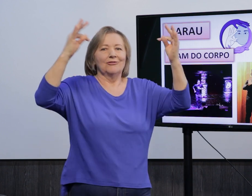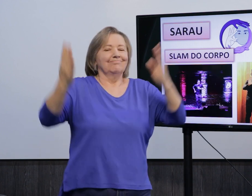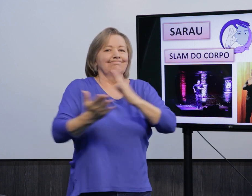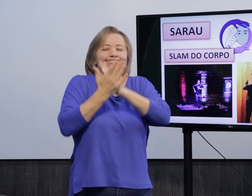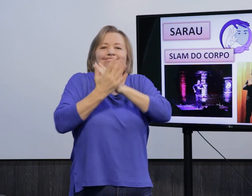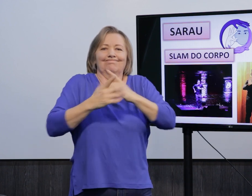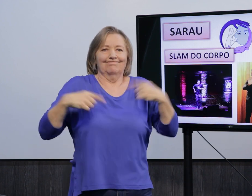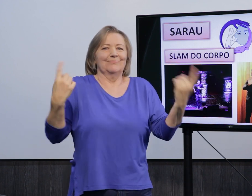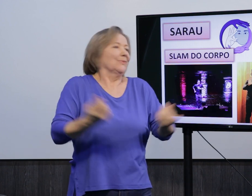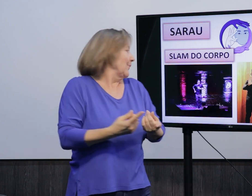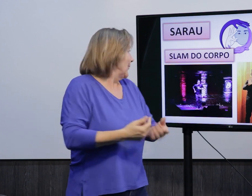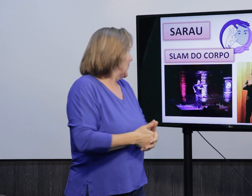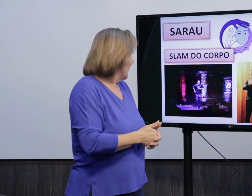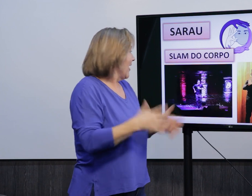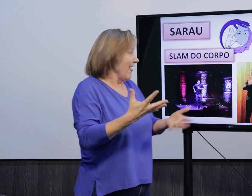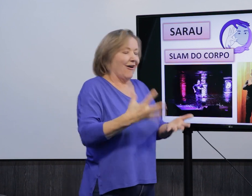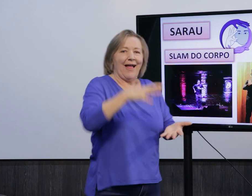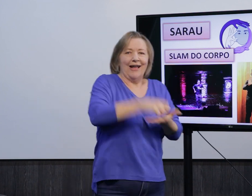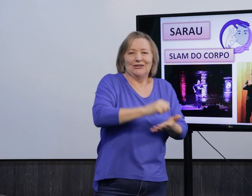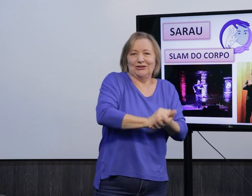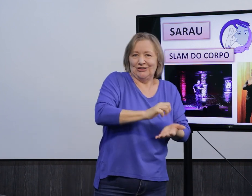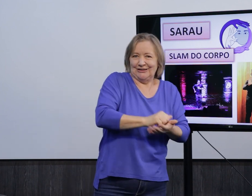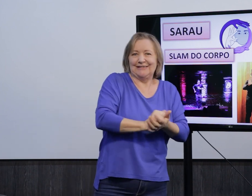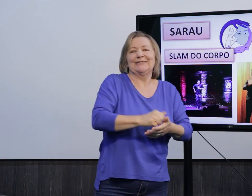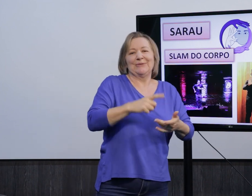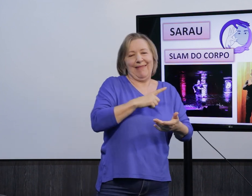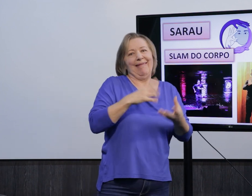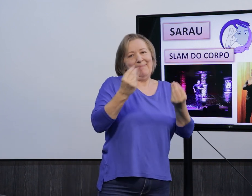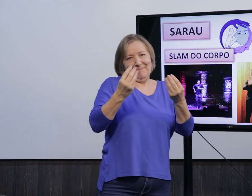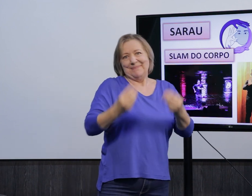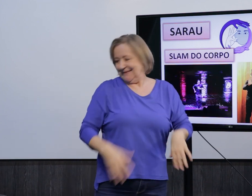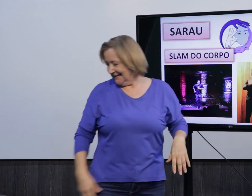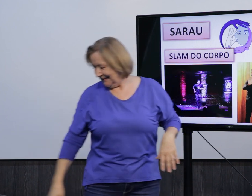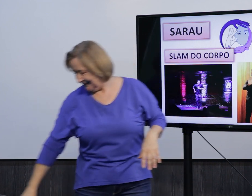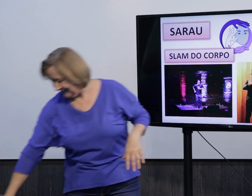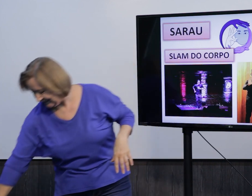muito graças a tecnologia né agora a gente consegue fazer esses registros